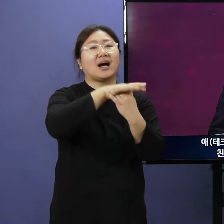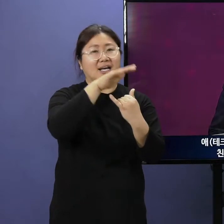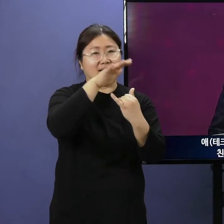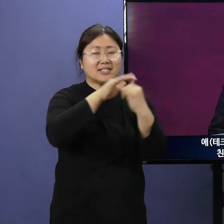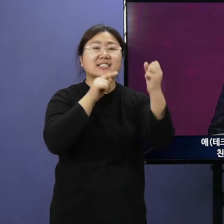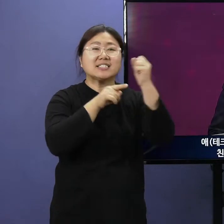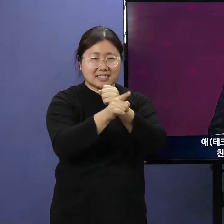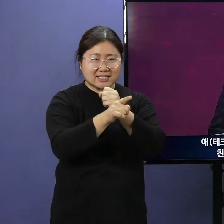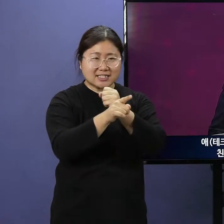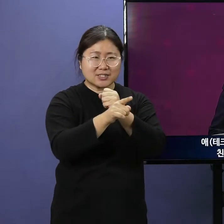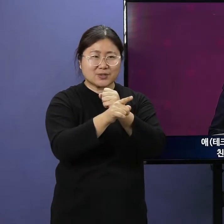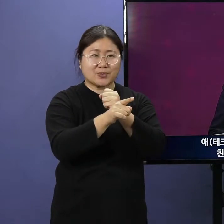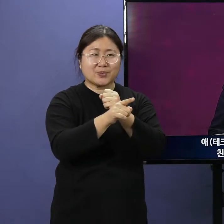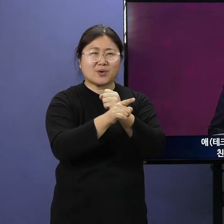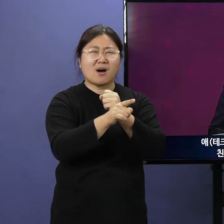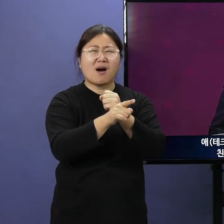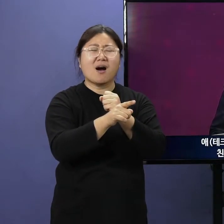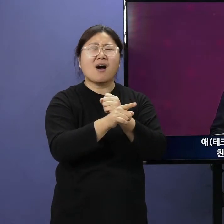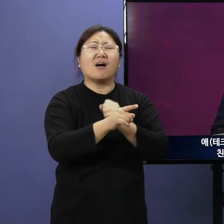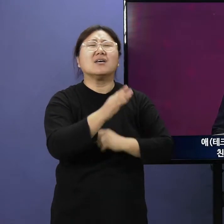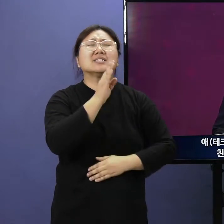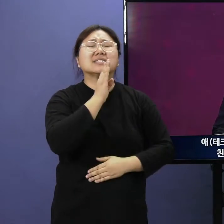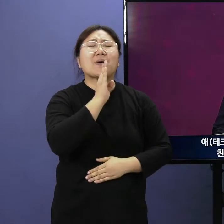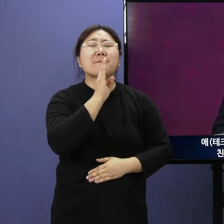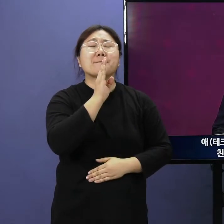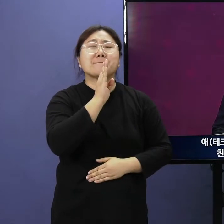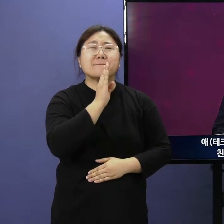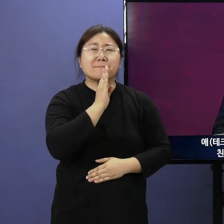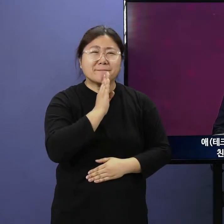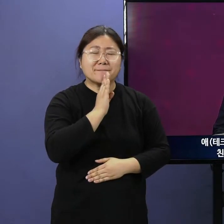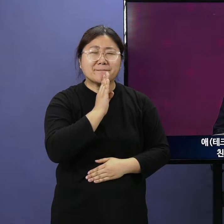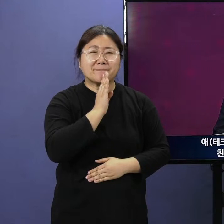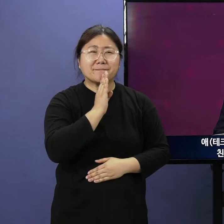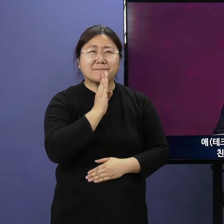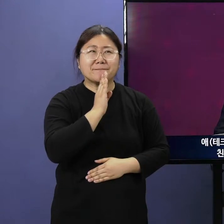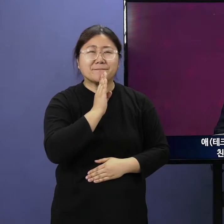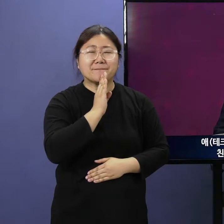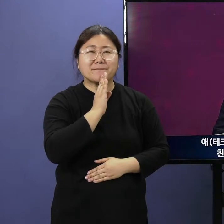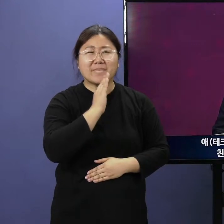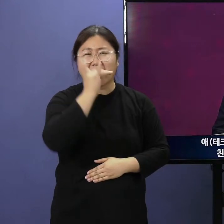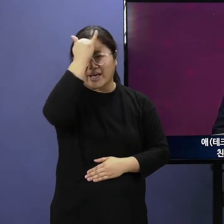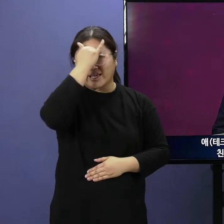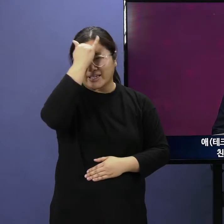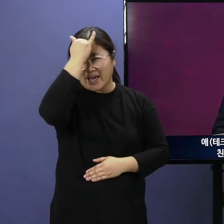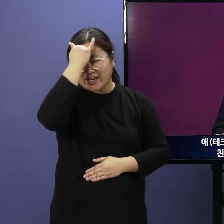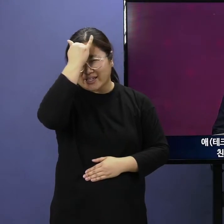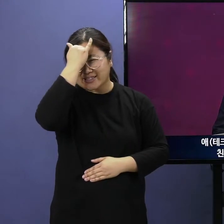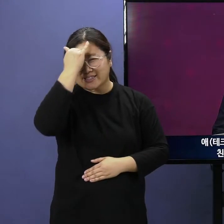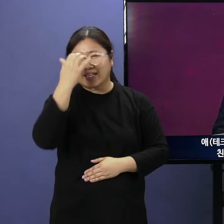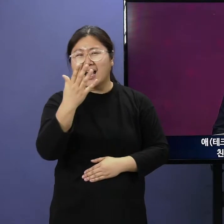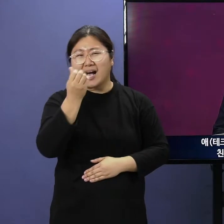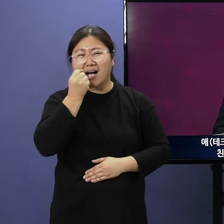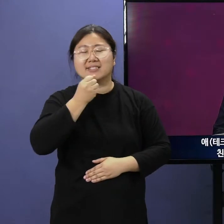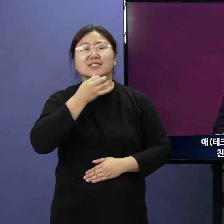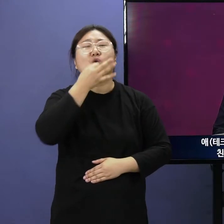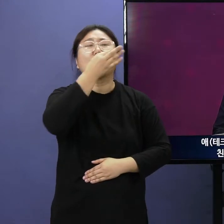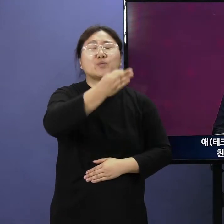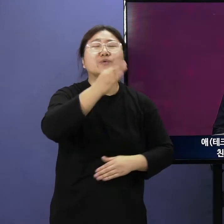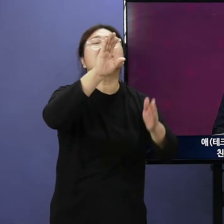때는 매우 친절한 의미로 친절하게 부를 때 이 단어를 사용합니다.